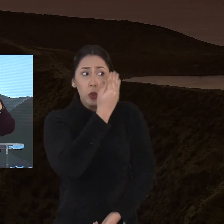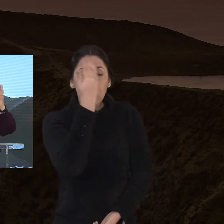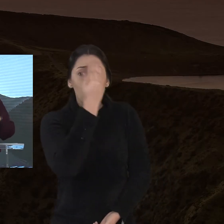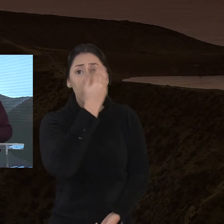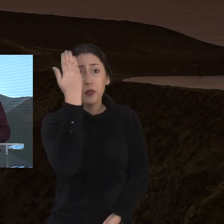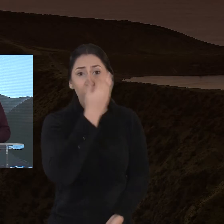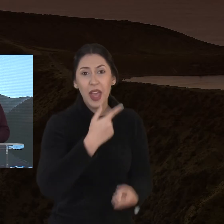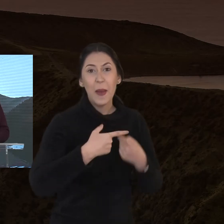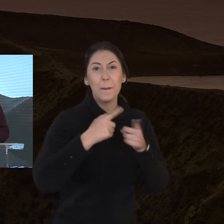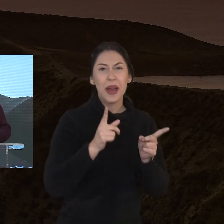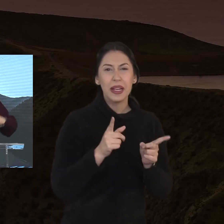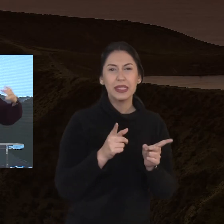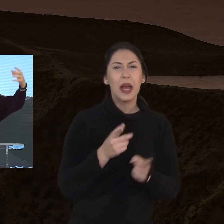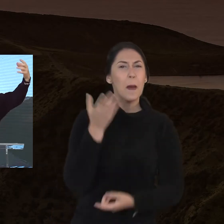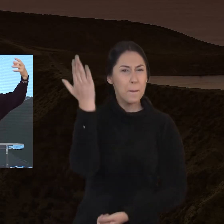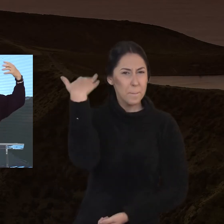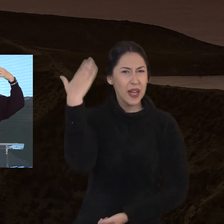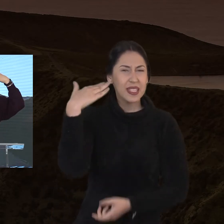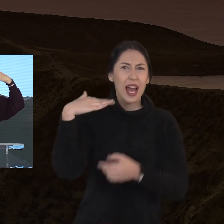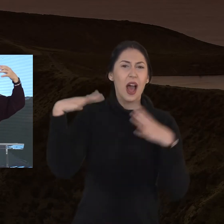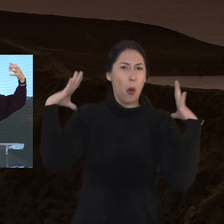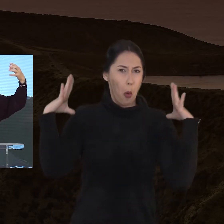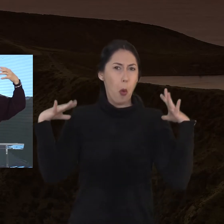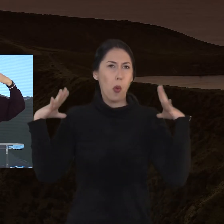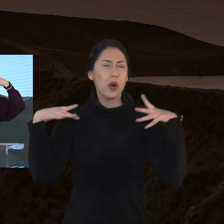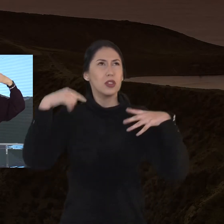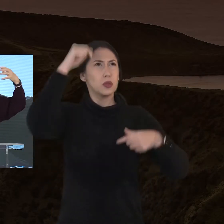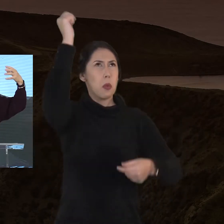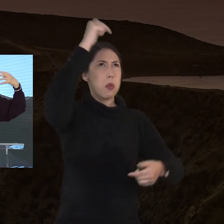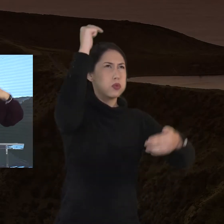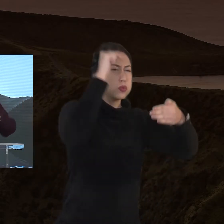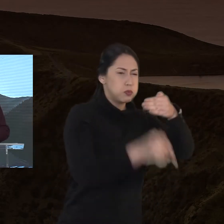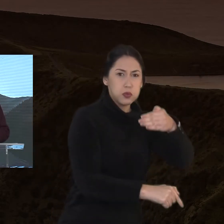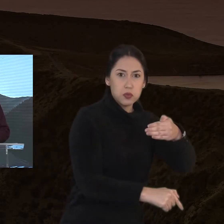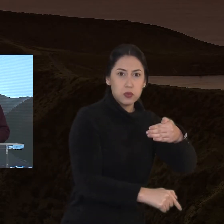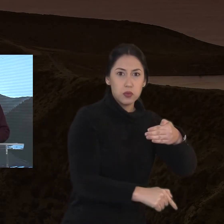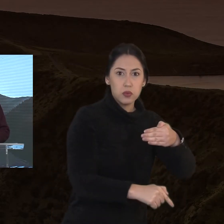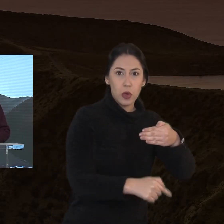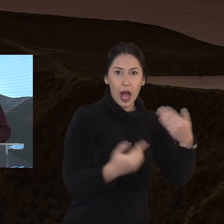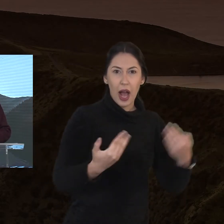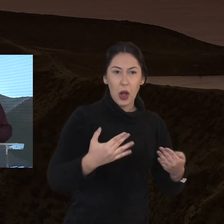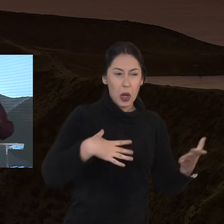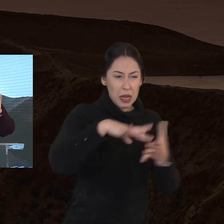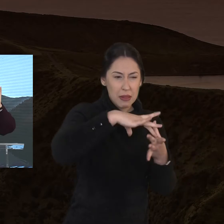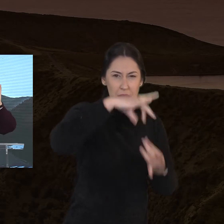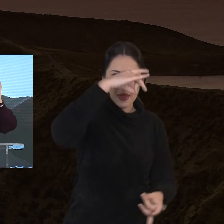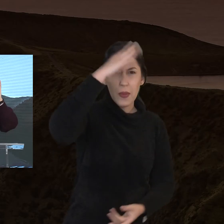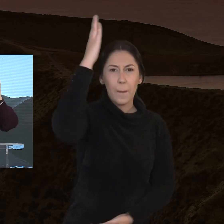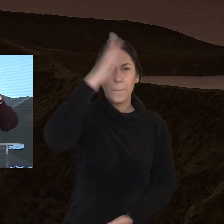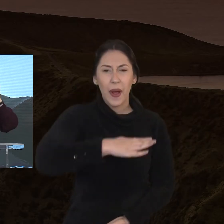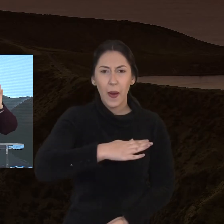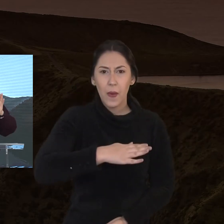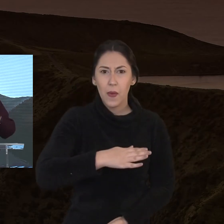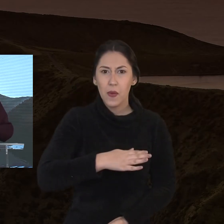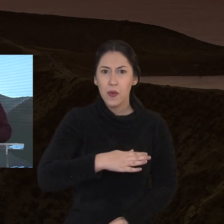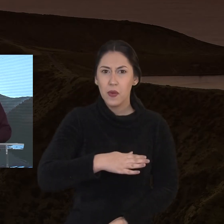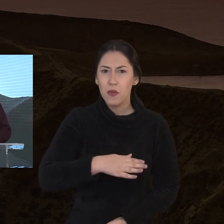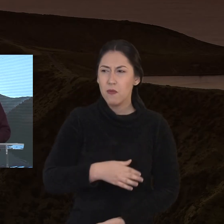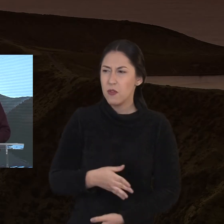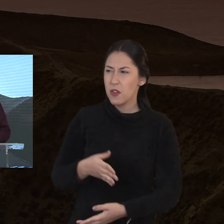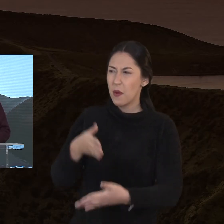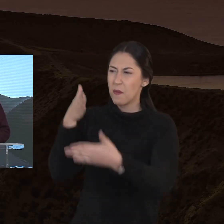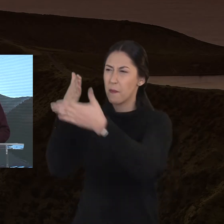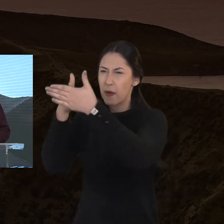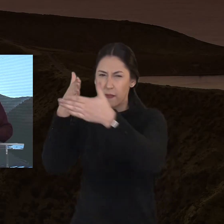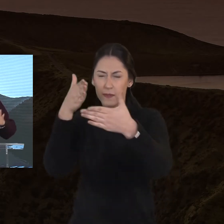os anjos caídos e eles bombardeiam a mente das pessoas bombardeiam aí oprimem